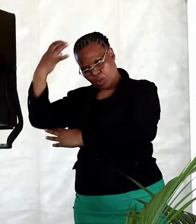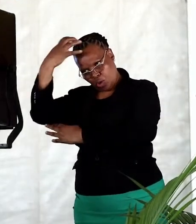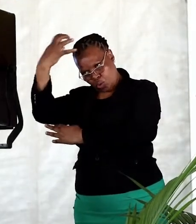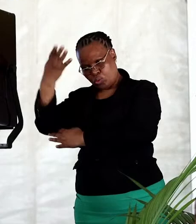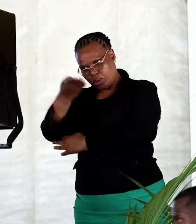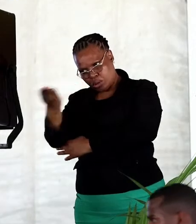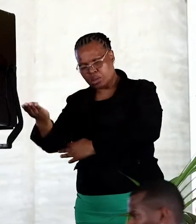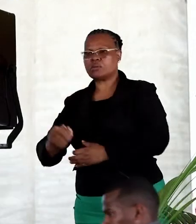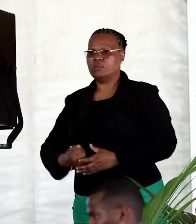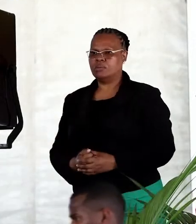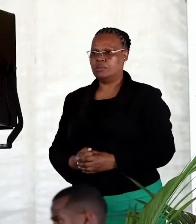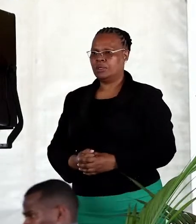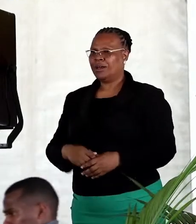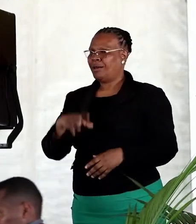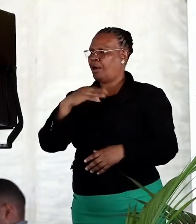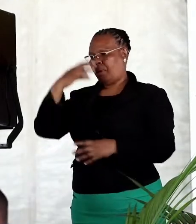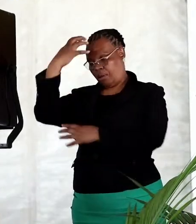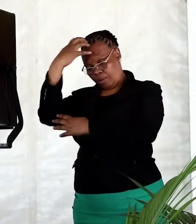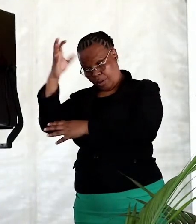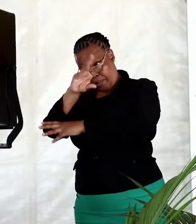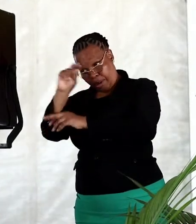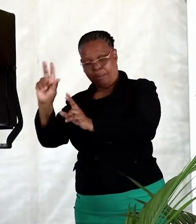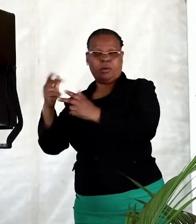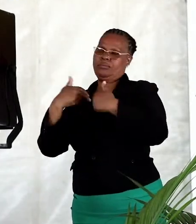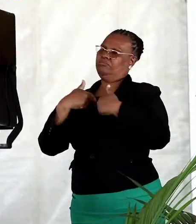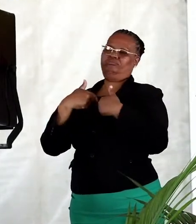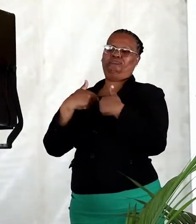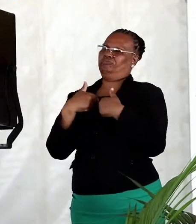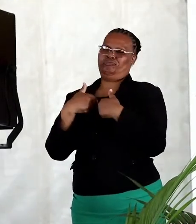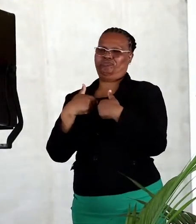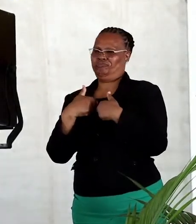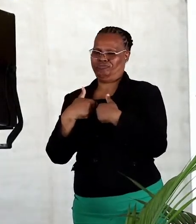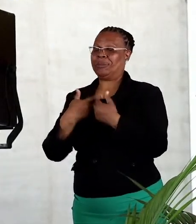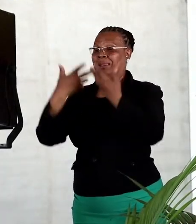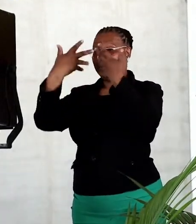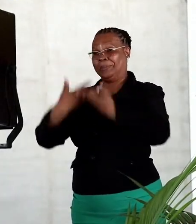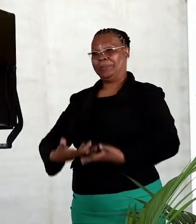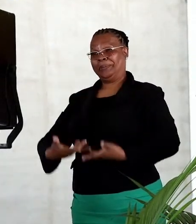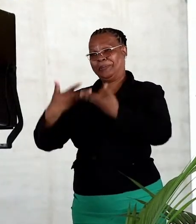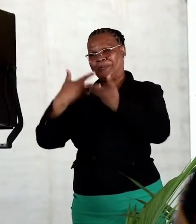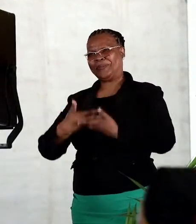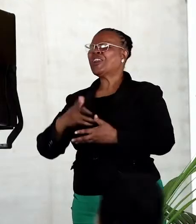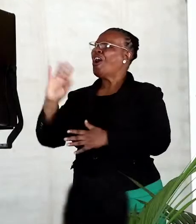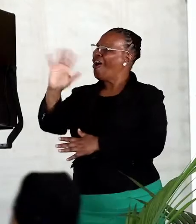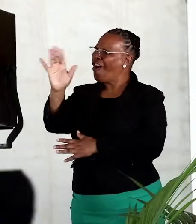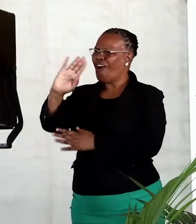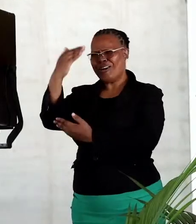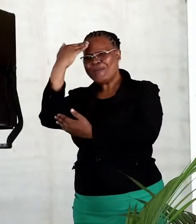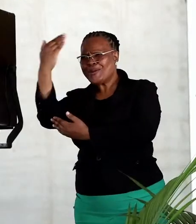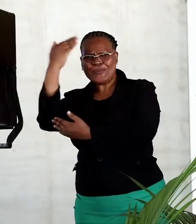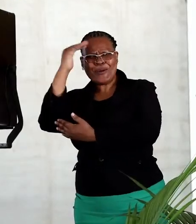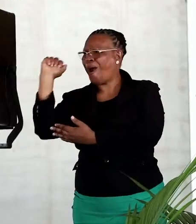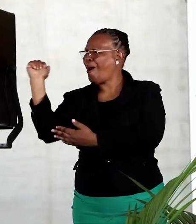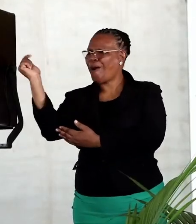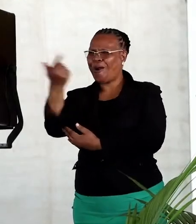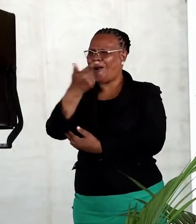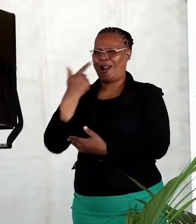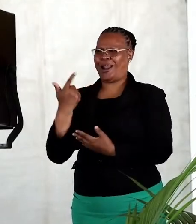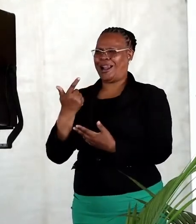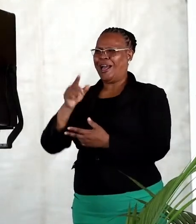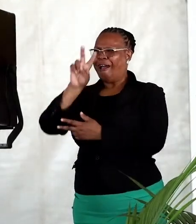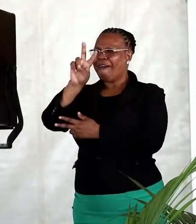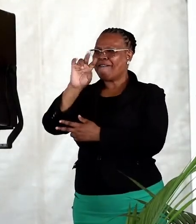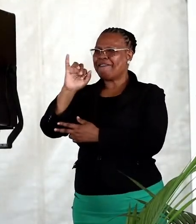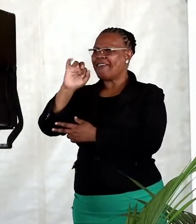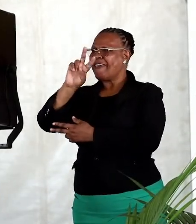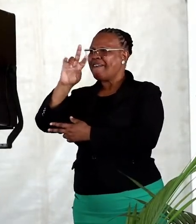hayi nawukhahlelwa ngabanye abantu igama lam mandibulise kuni nonke zii-VIP